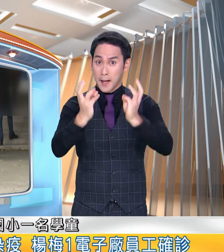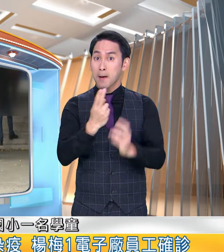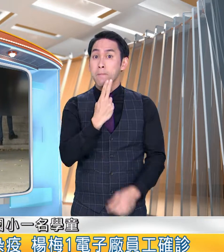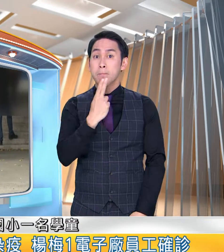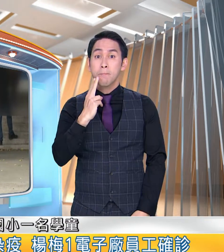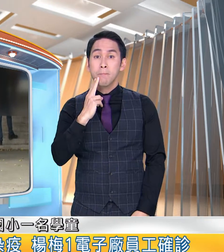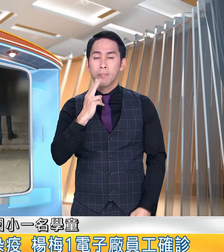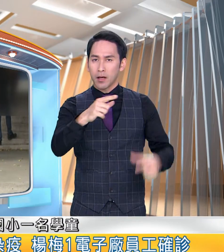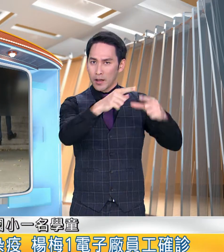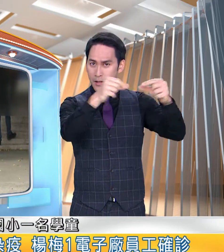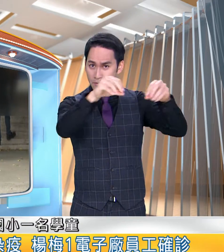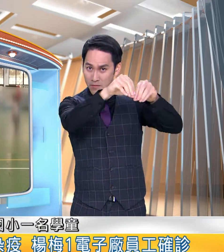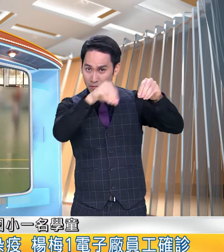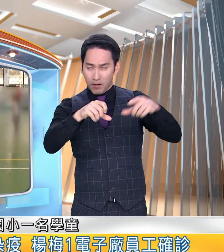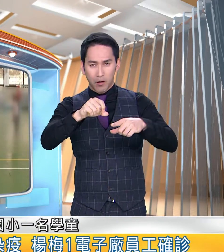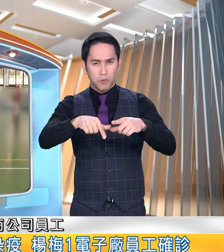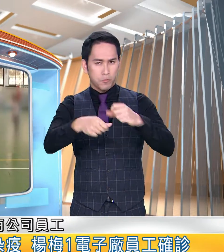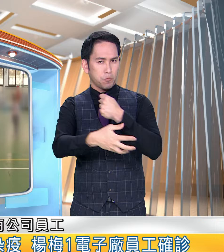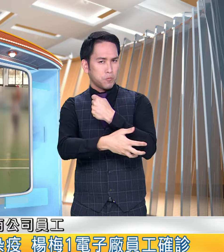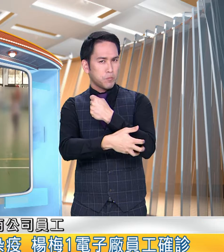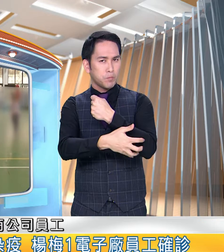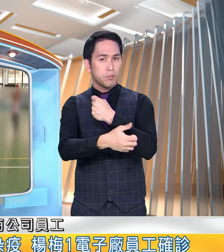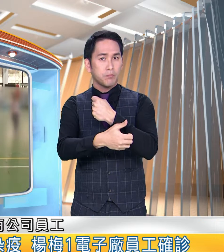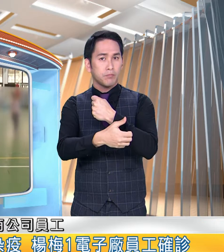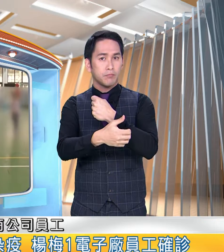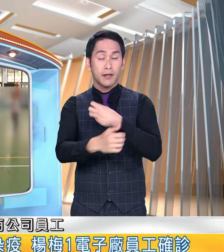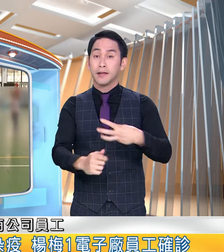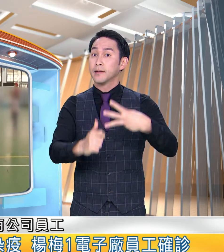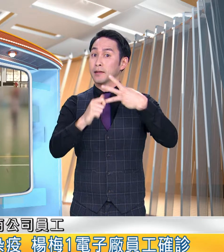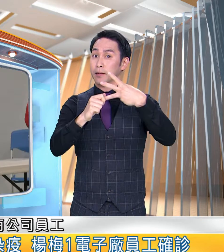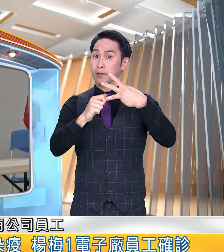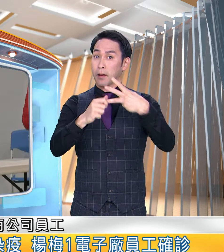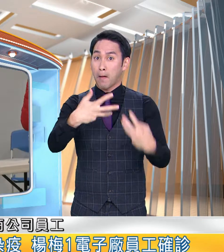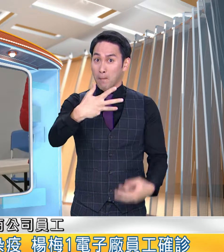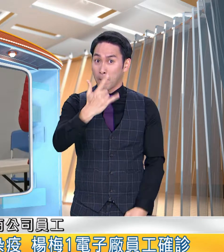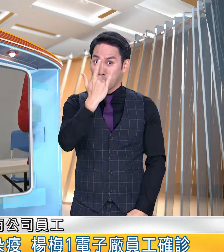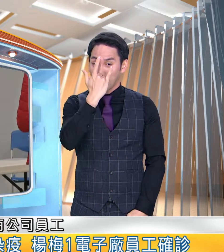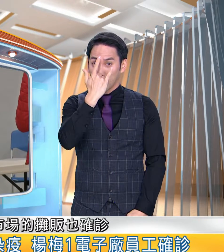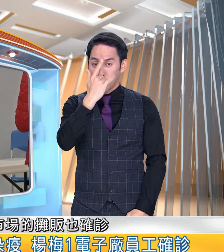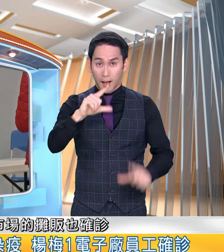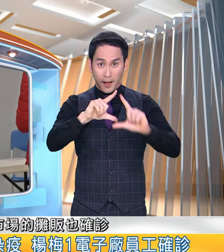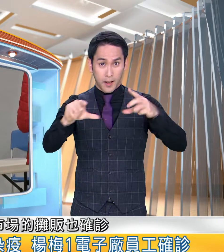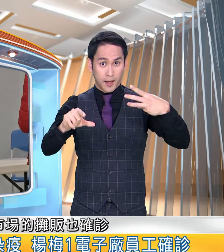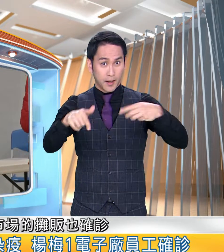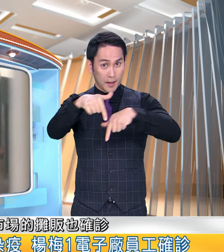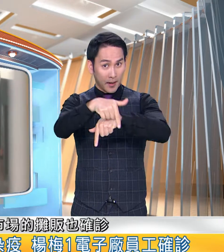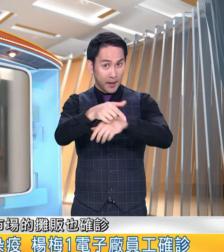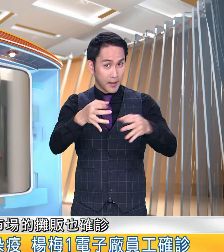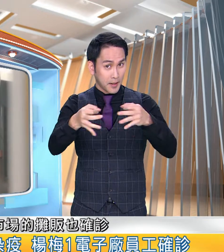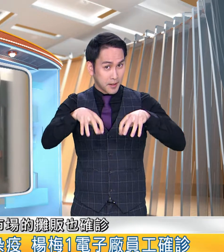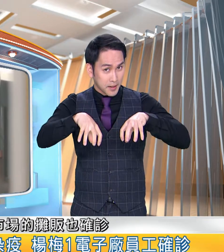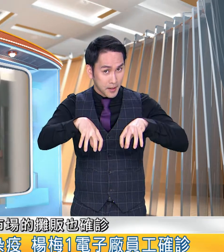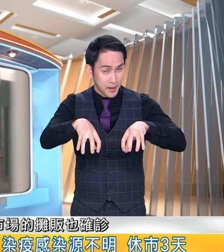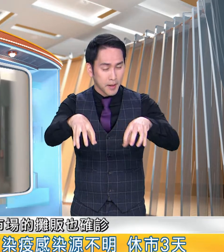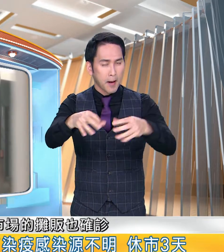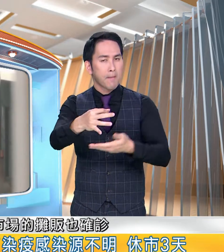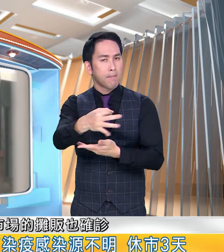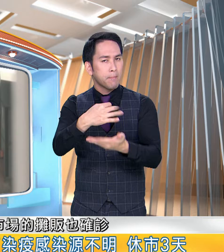童、阳明的一家日商公司员工，还有八德大南市场的摊贩也确